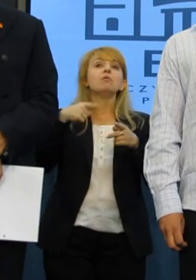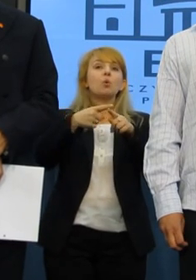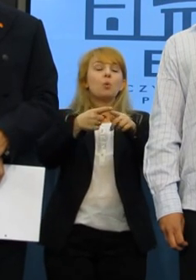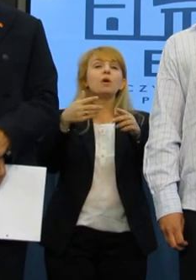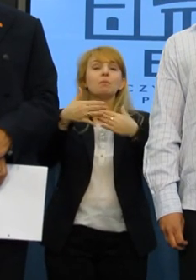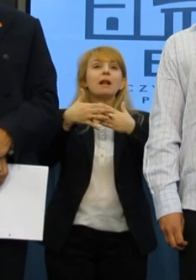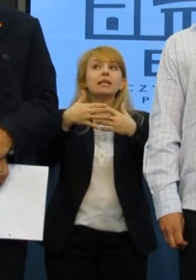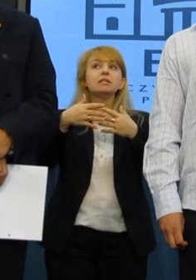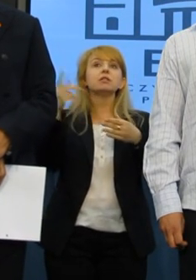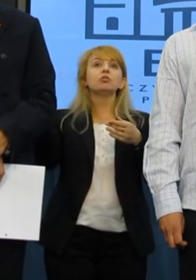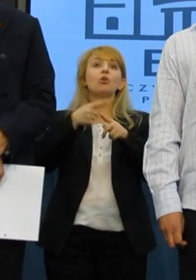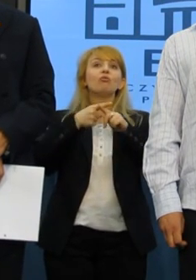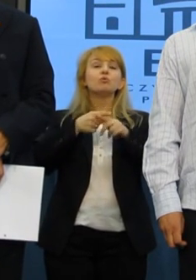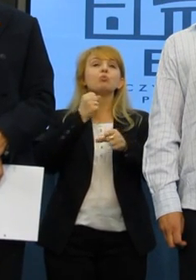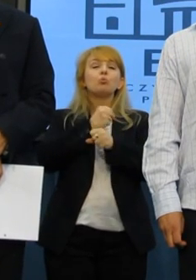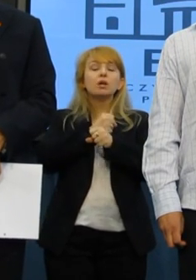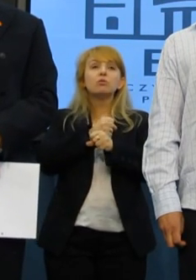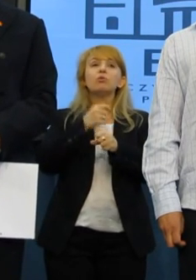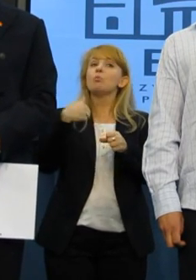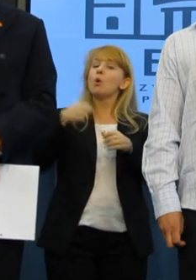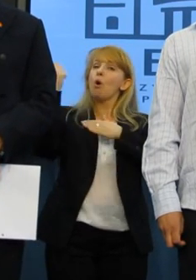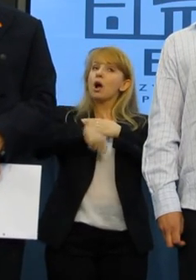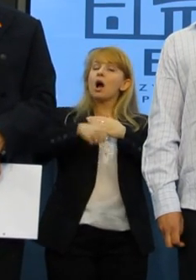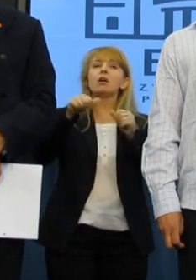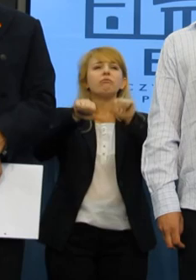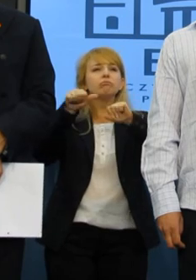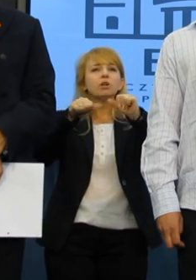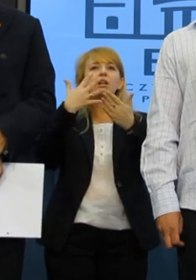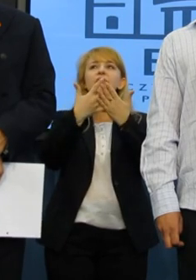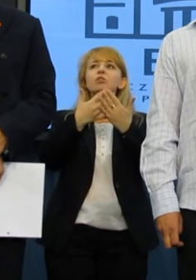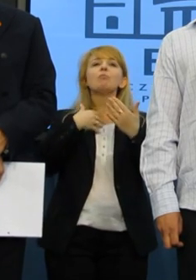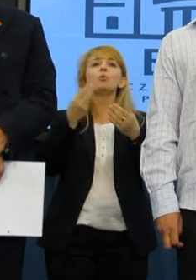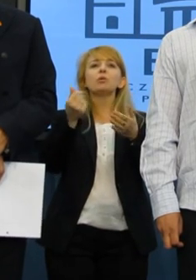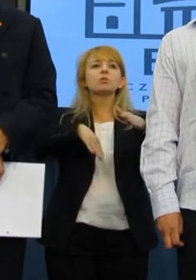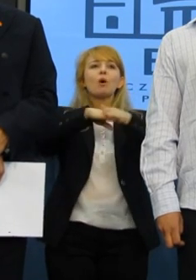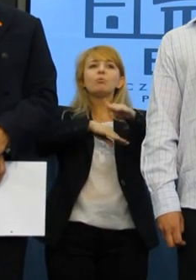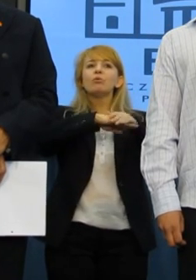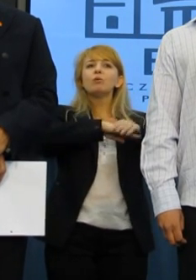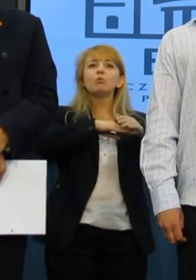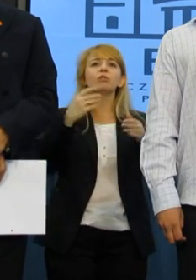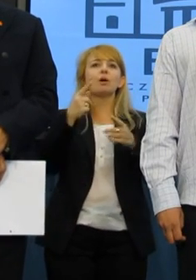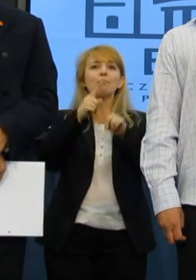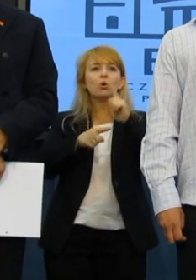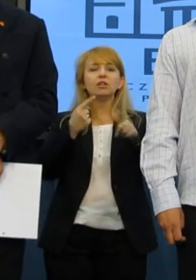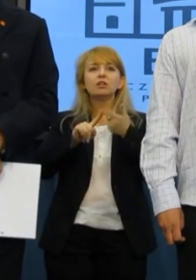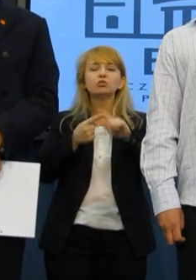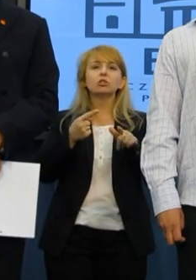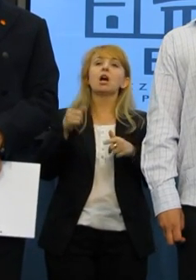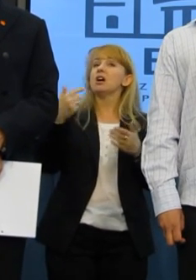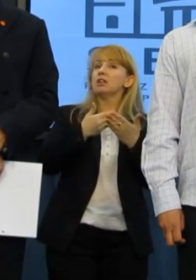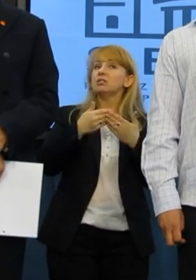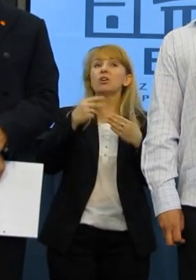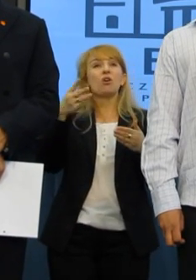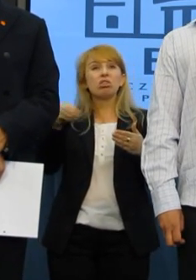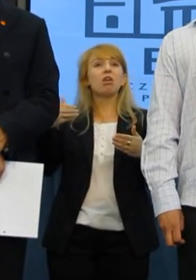dostał karę wieloletniego więzienia, bezwzględną karę za korupcję polityczną i za realną korupcję finansową.